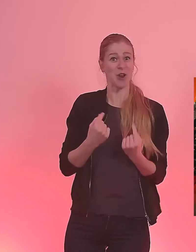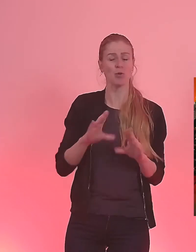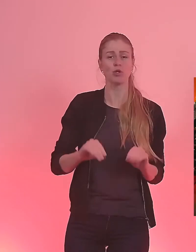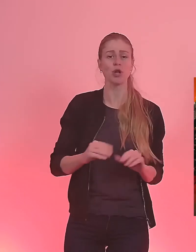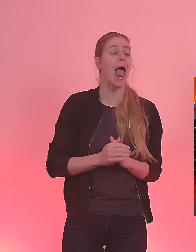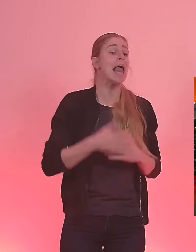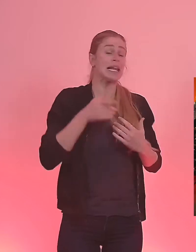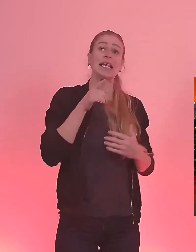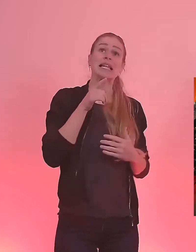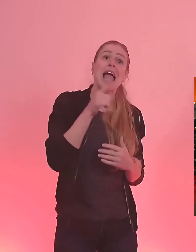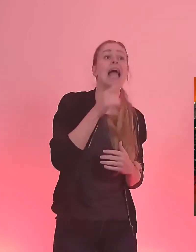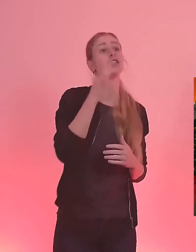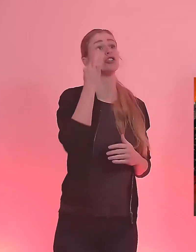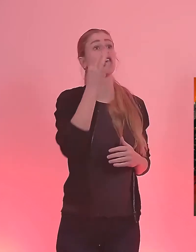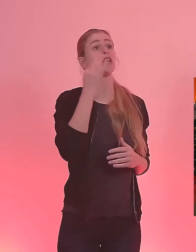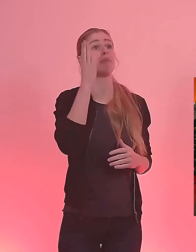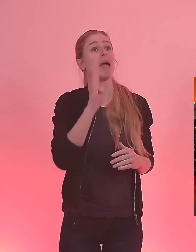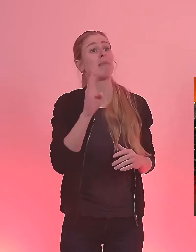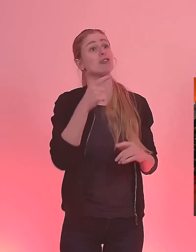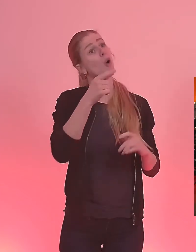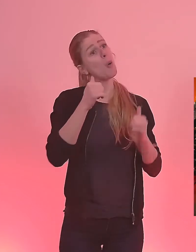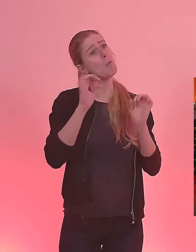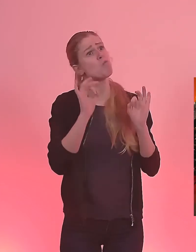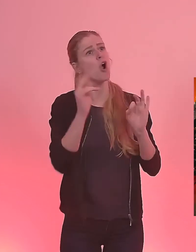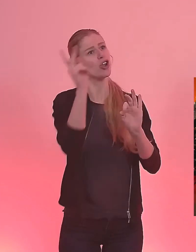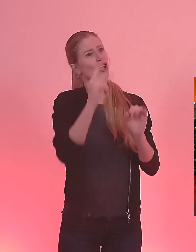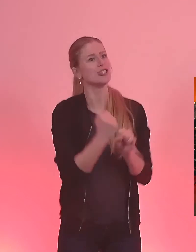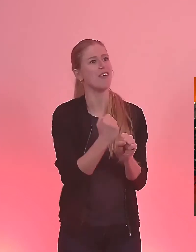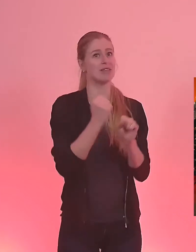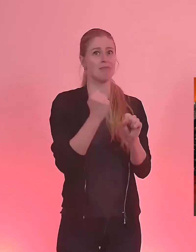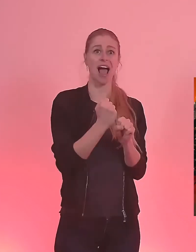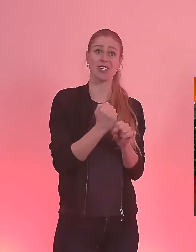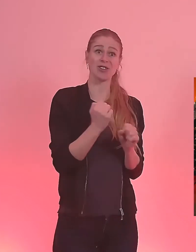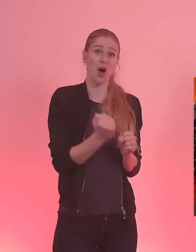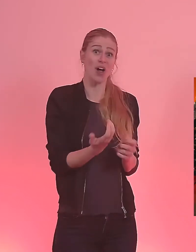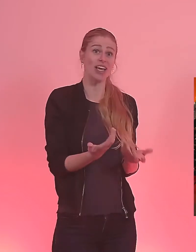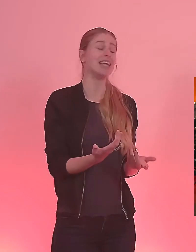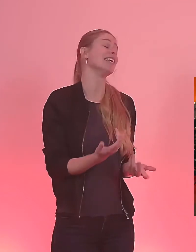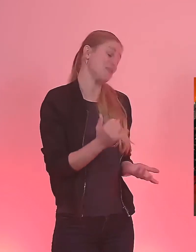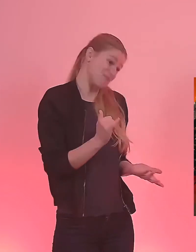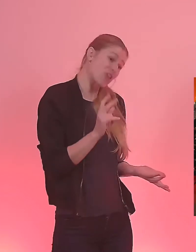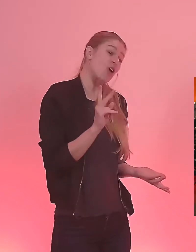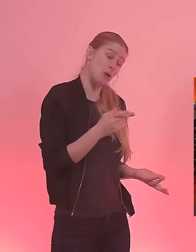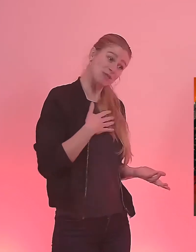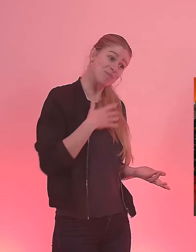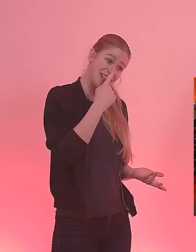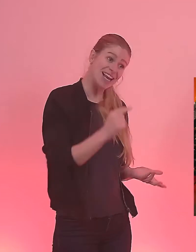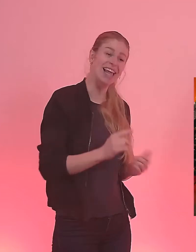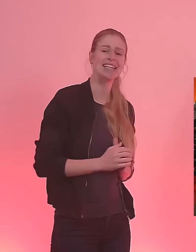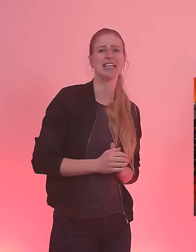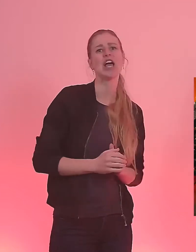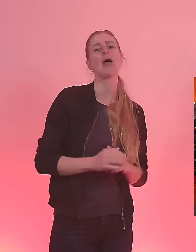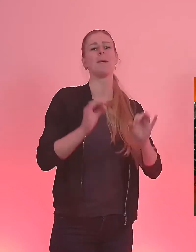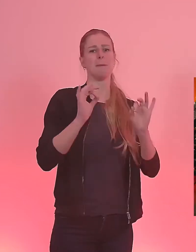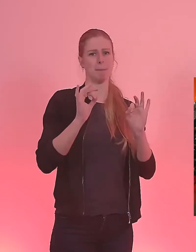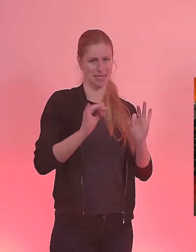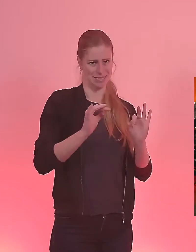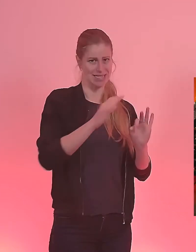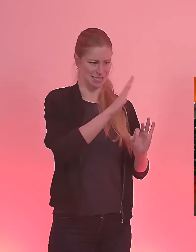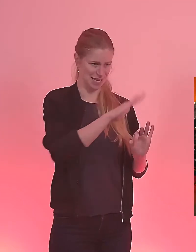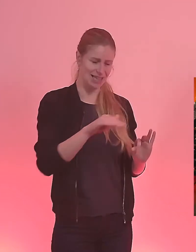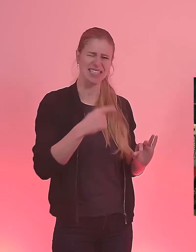bijvoorbeeld door hele mooie kunstwerken te maken. Want dat is jouw talent, toch? Ja, dat klopt. Precies, kids. Want als je van de Heer Jezus